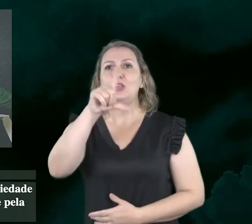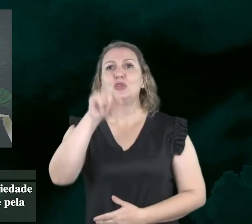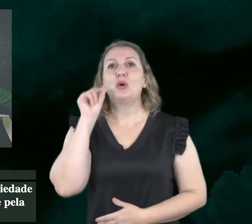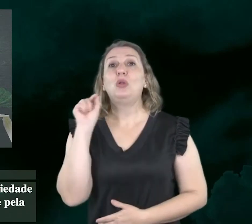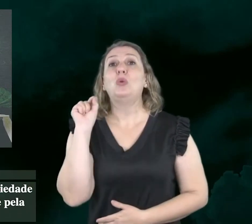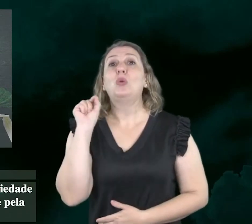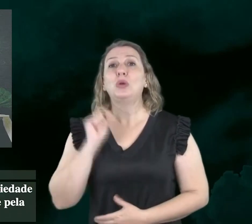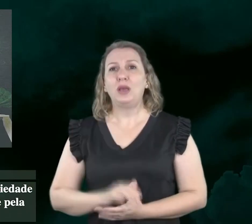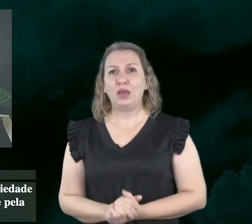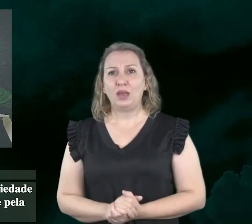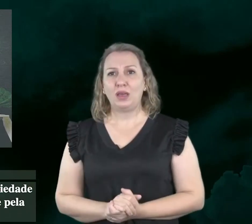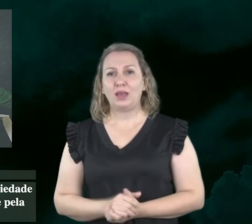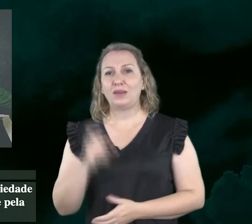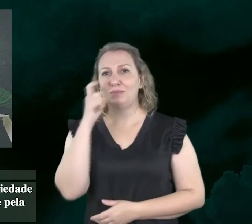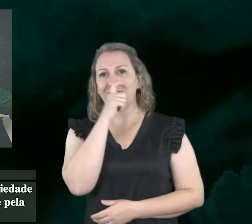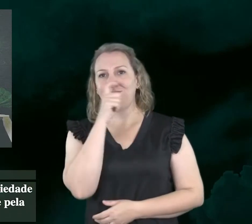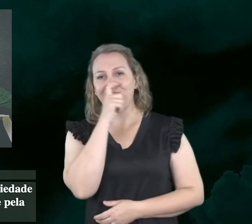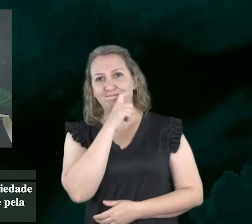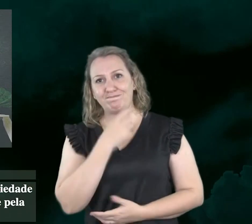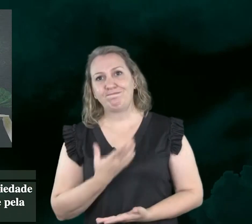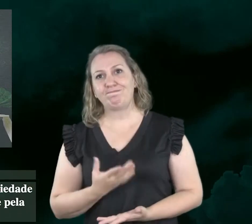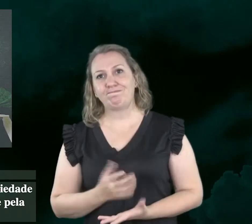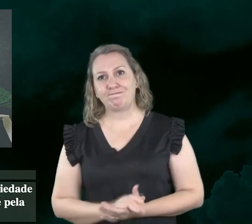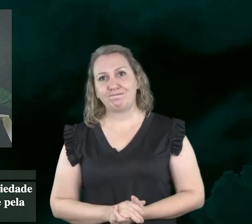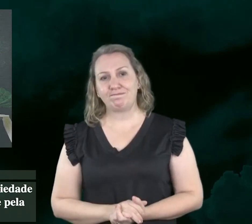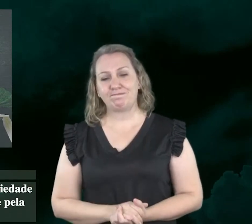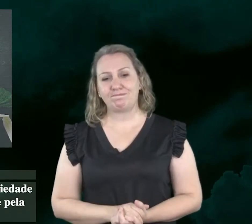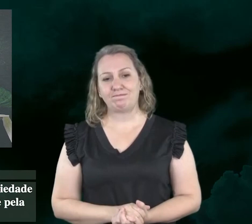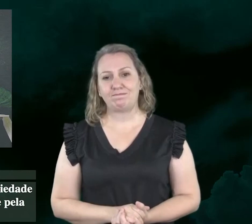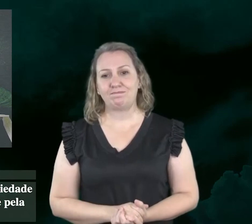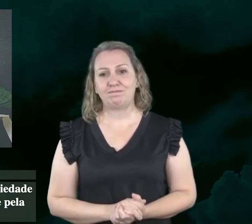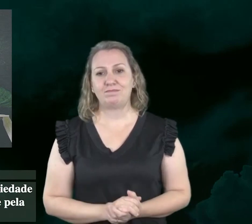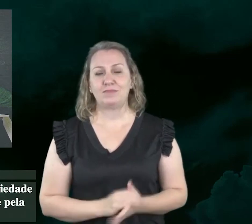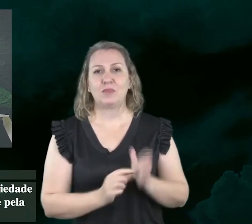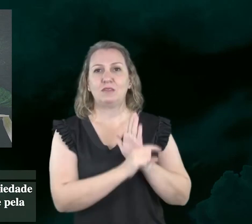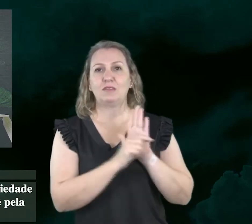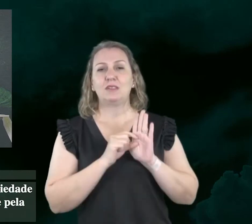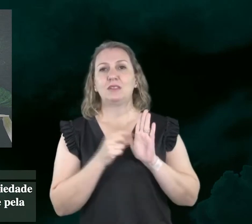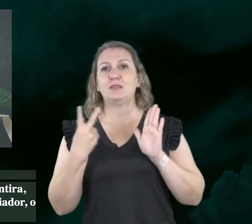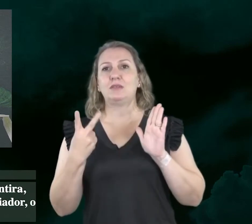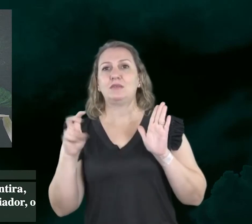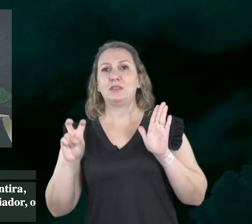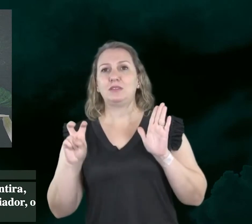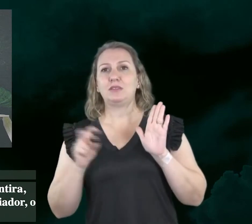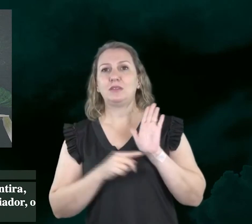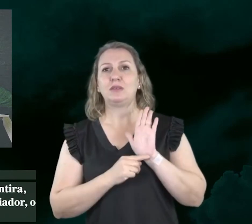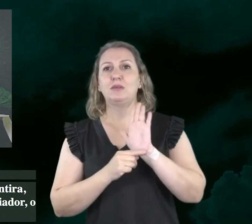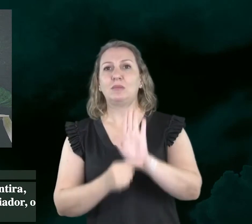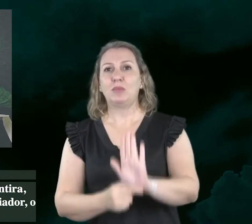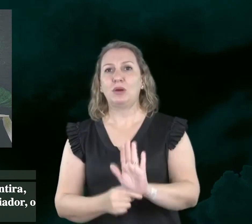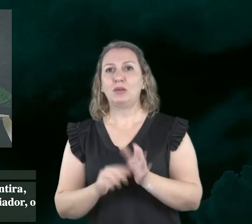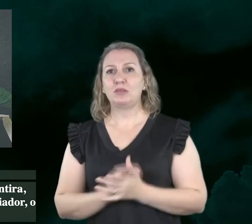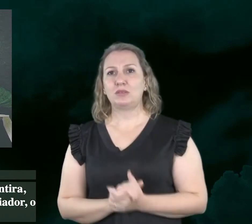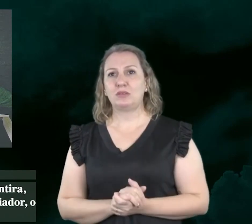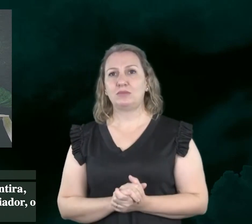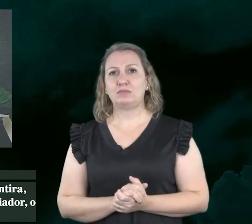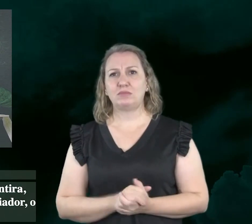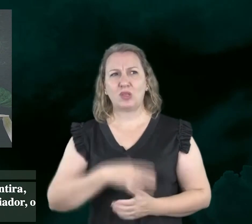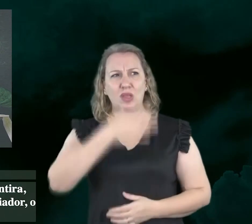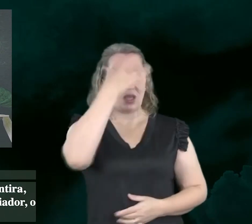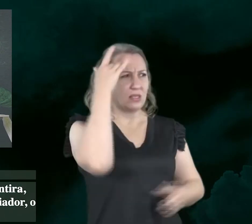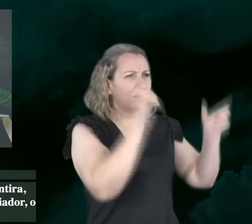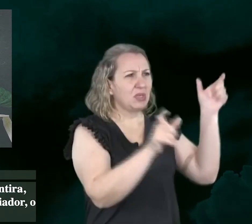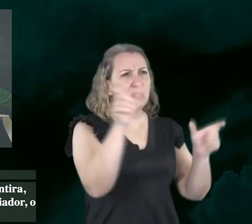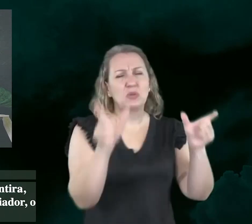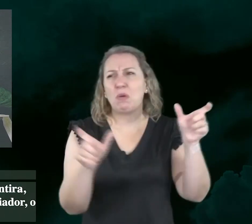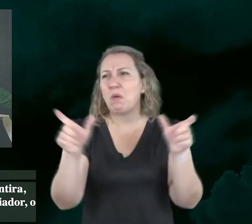versículo 25, como diz, 25. Pois eles mudaram a verdade de Deus